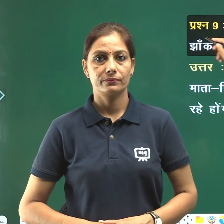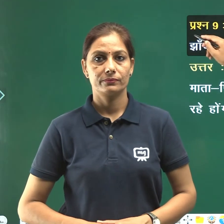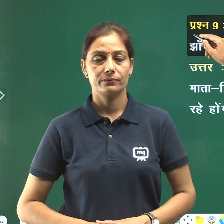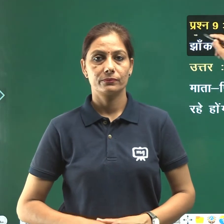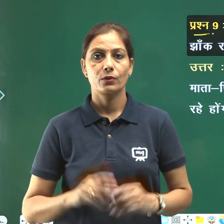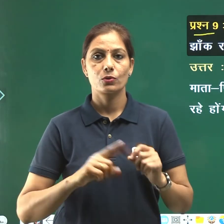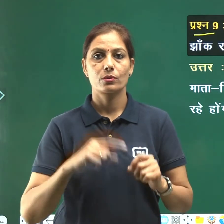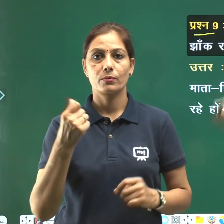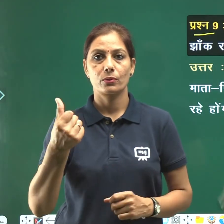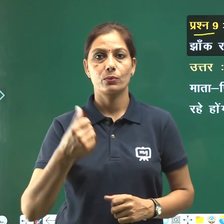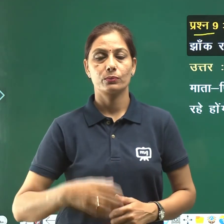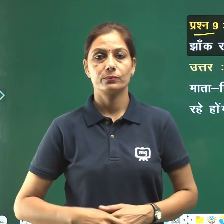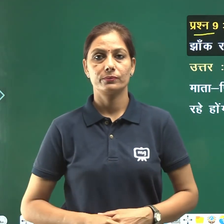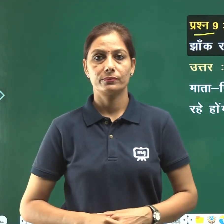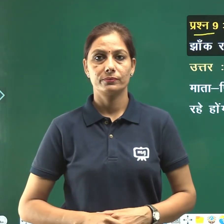प्रश्न 9,